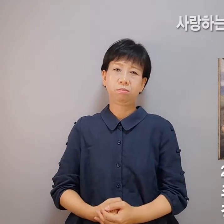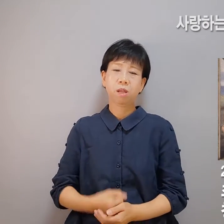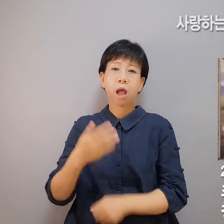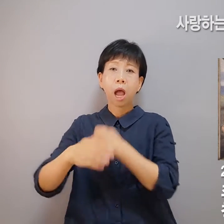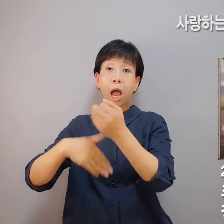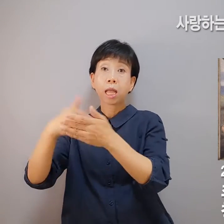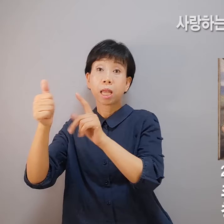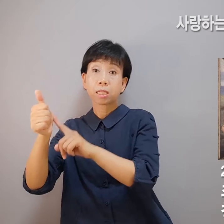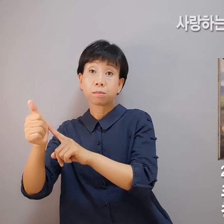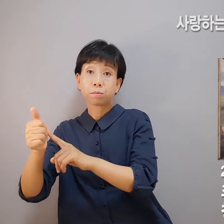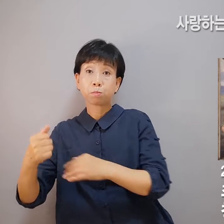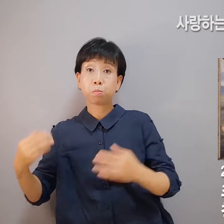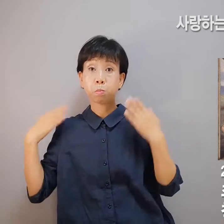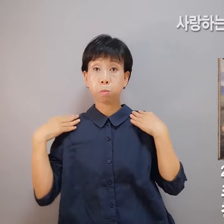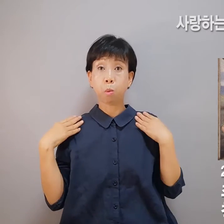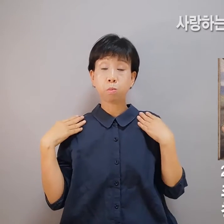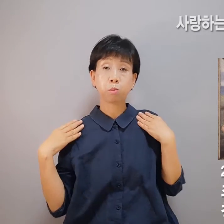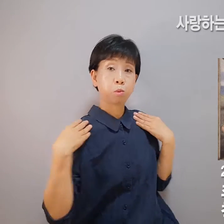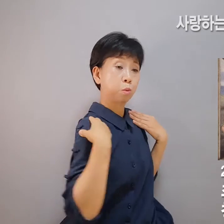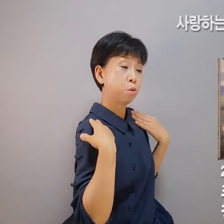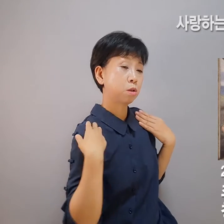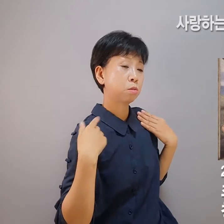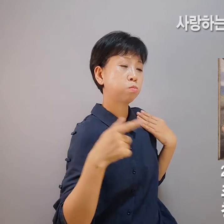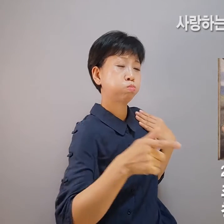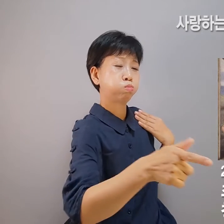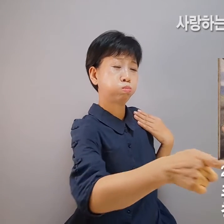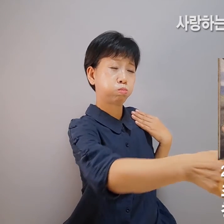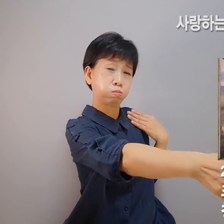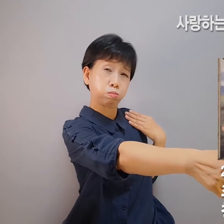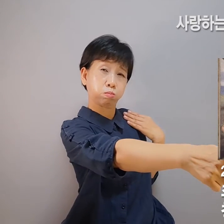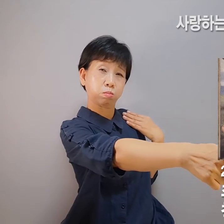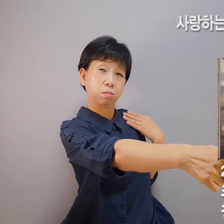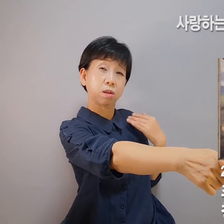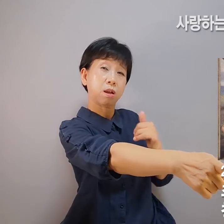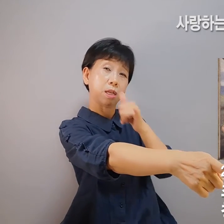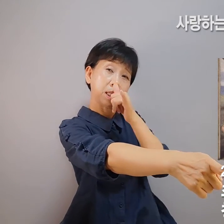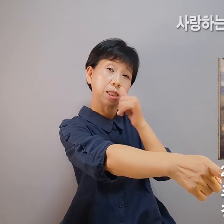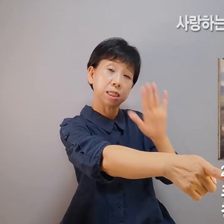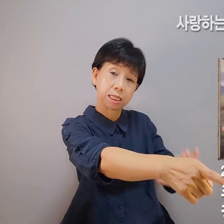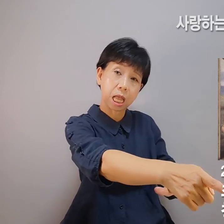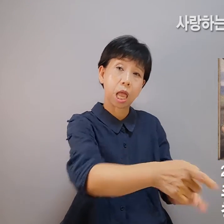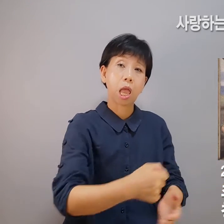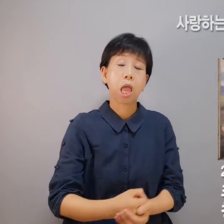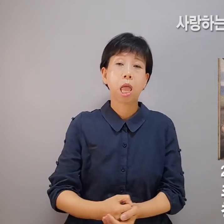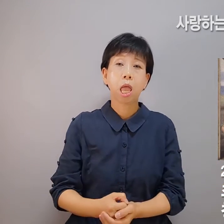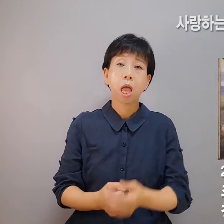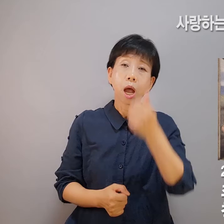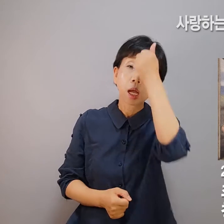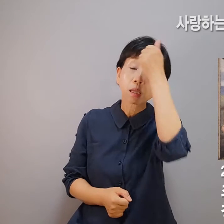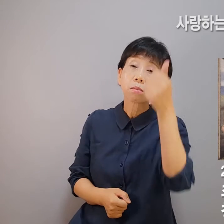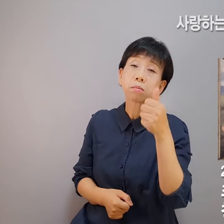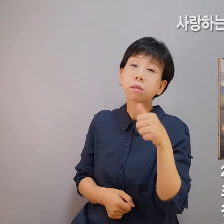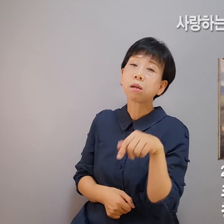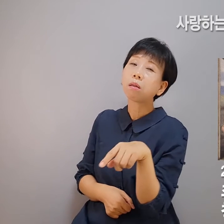하나님은 몸까지 돌려서 손가락을 쭉 펼치시는데 아담은 그저